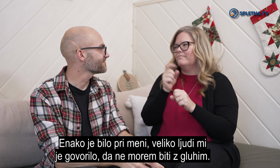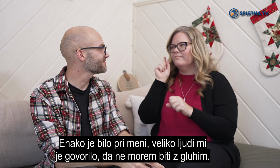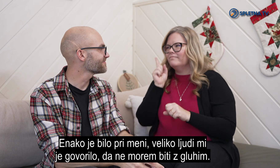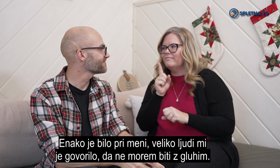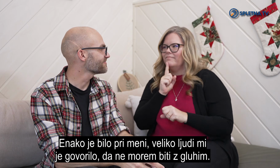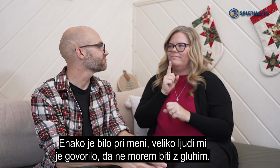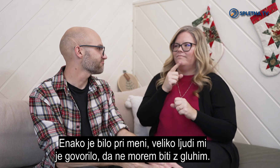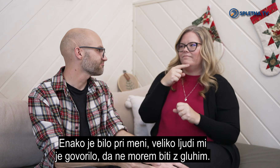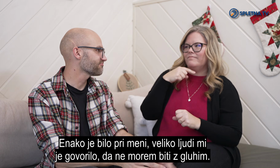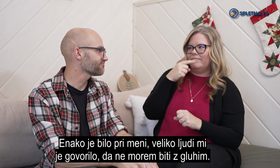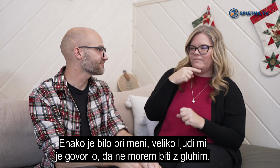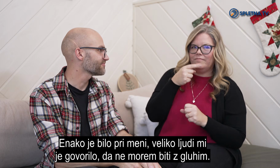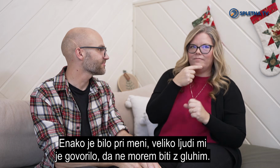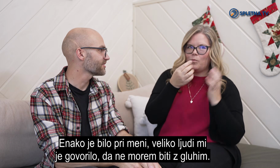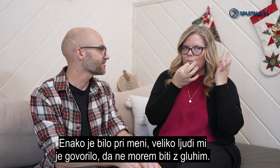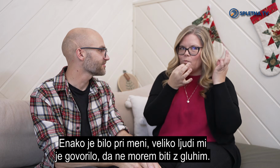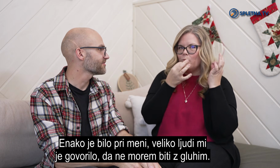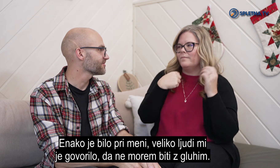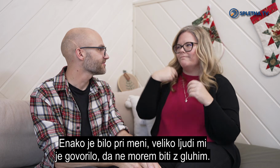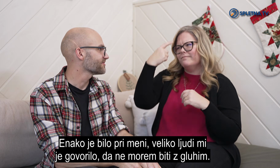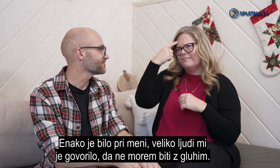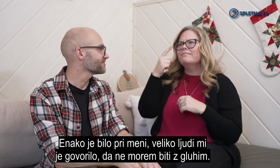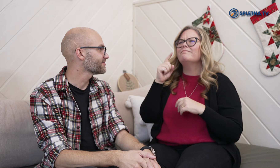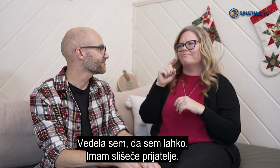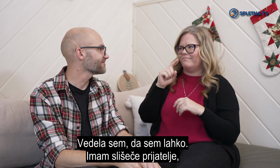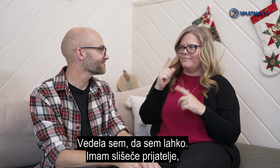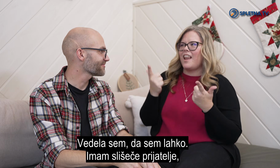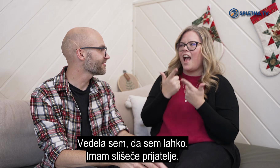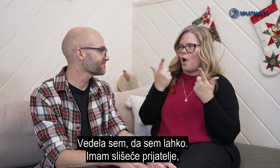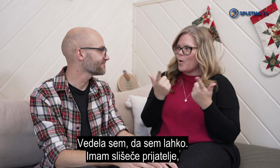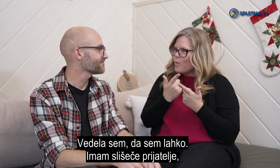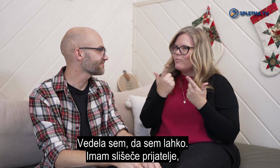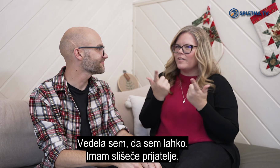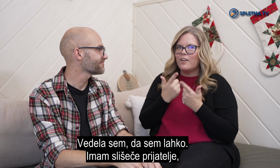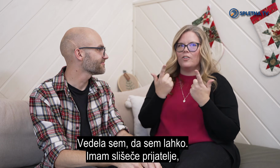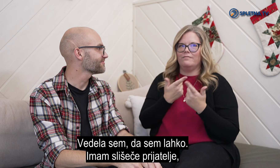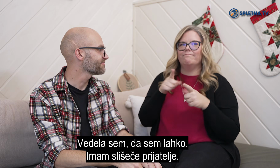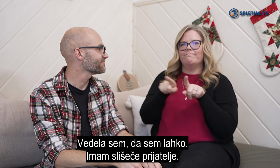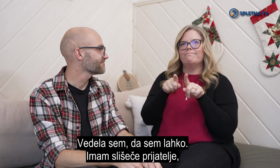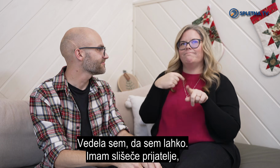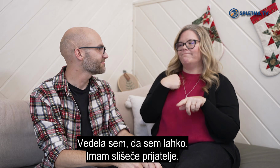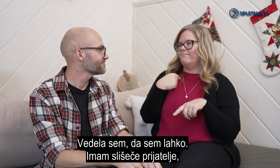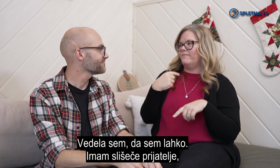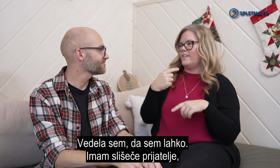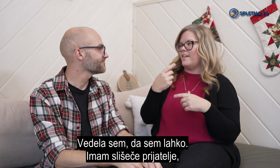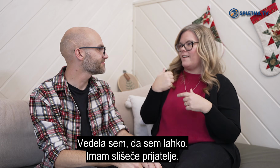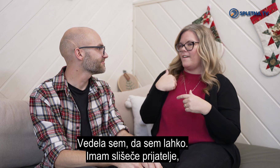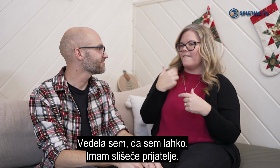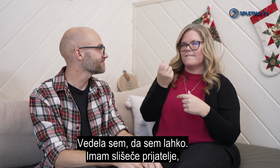gluhim. Vedela sem, da sem lahko. Imam slišeče prijatelje, ki so poročeni z